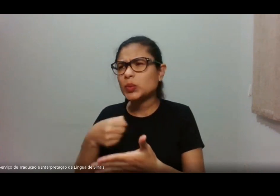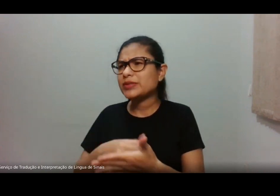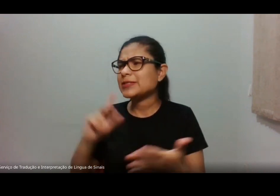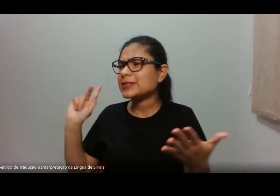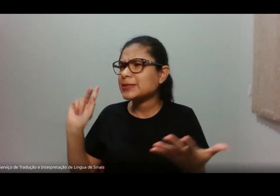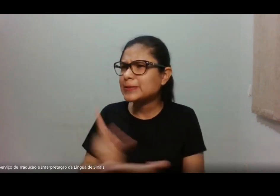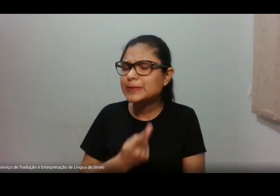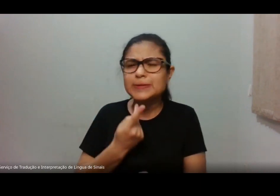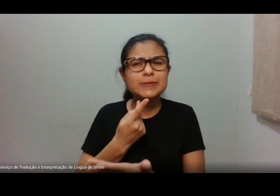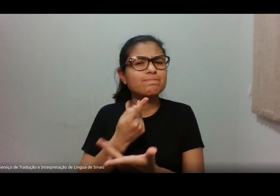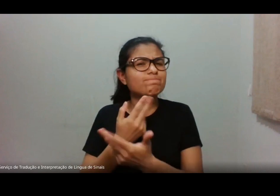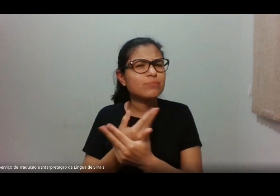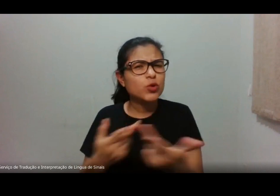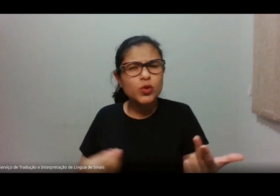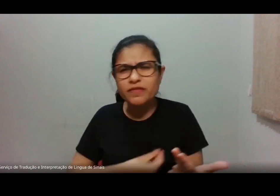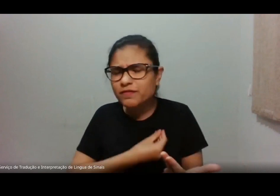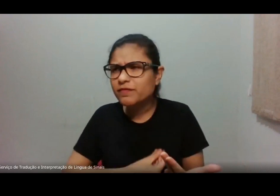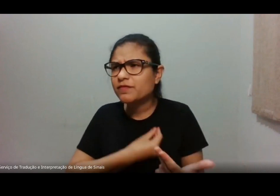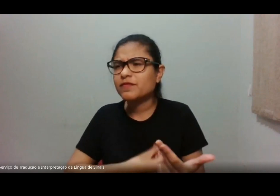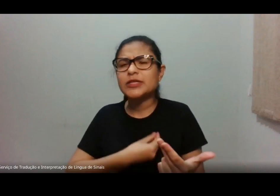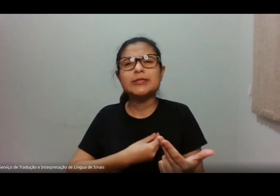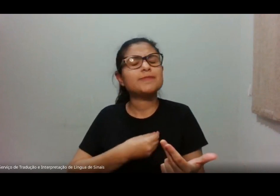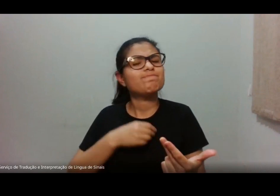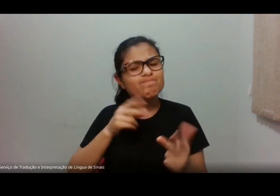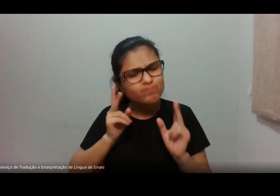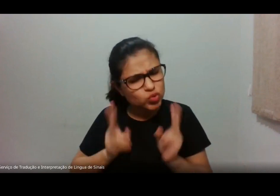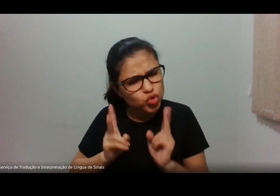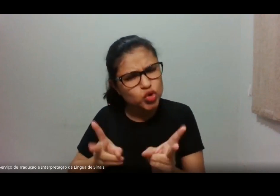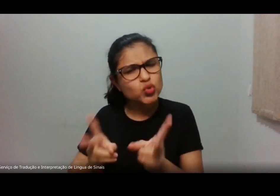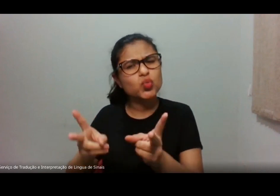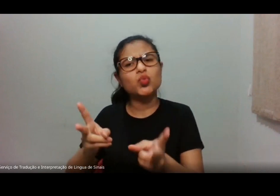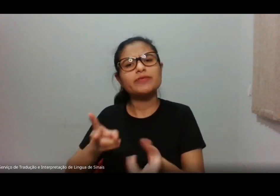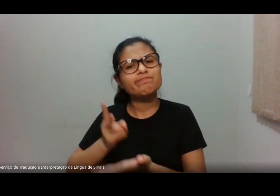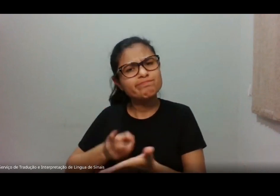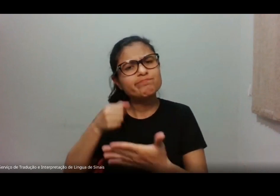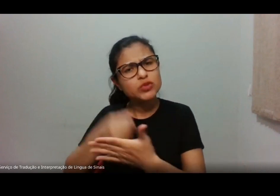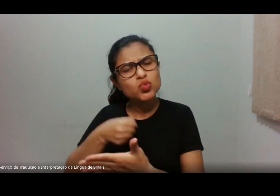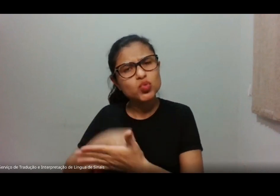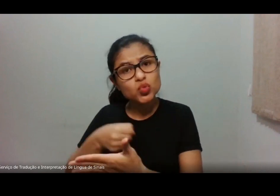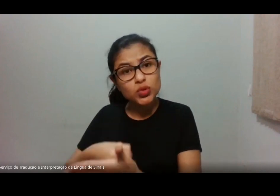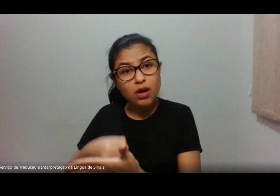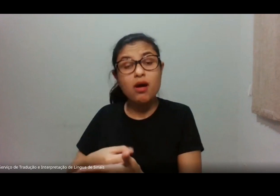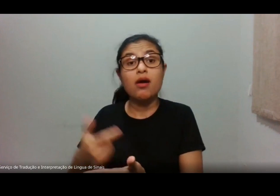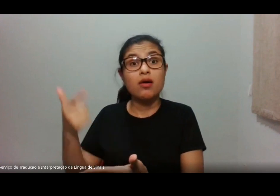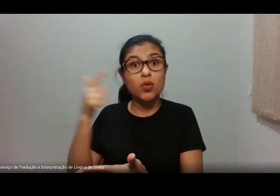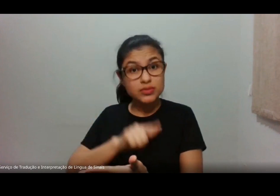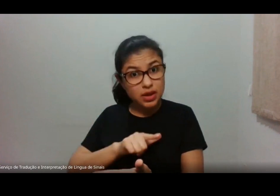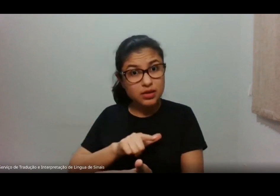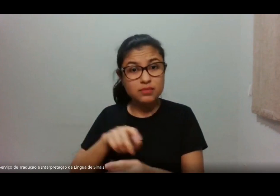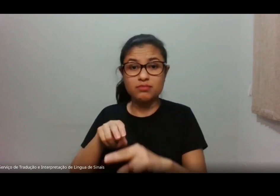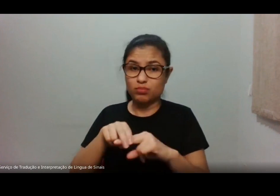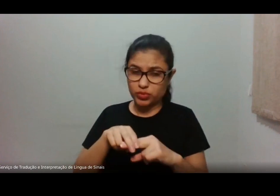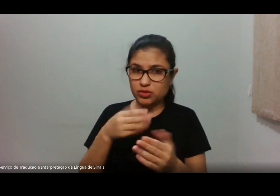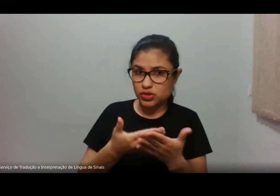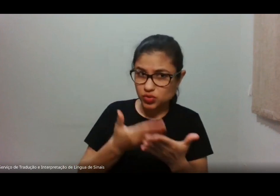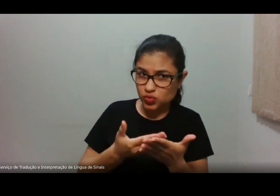cada tombo na vida, levam cada rasteira, mas continuam e conseguem, geralmente